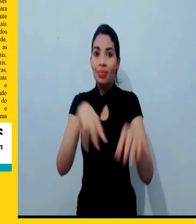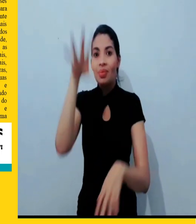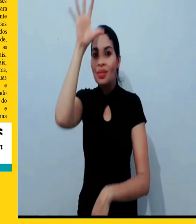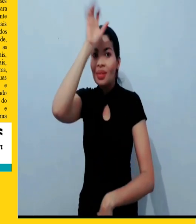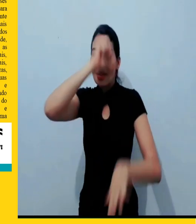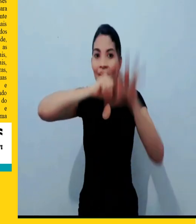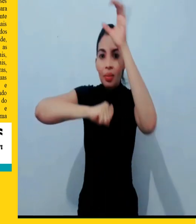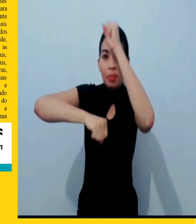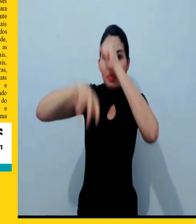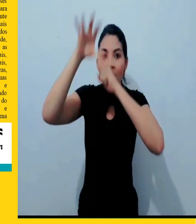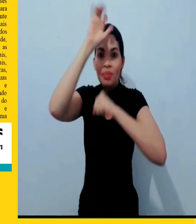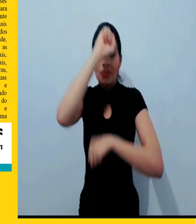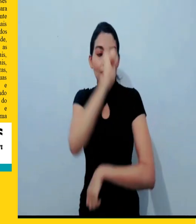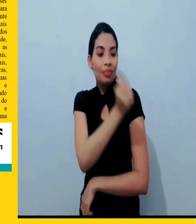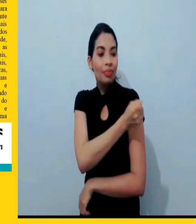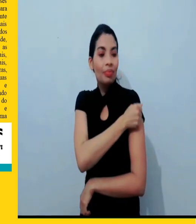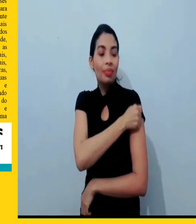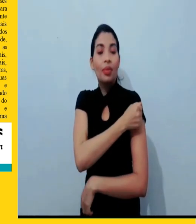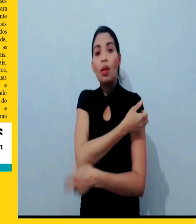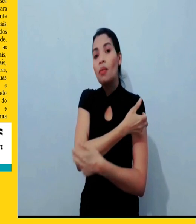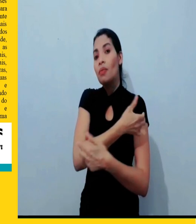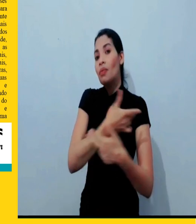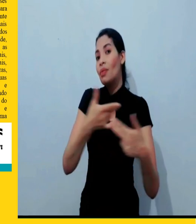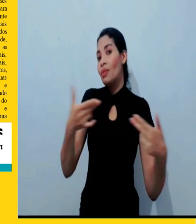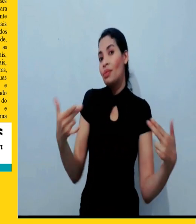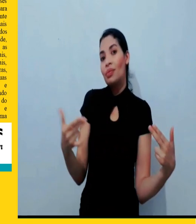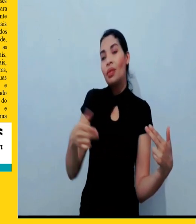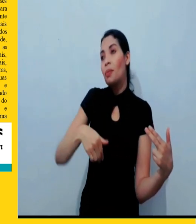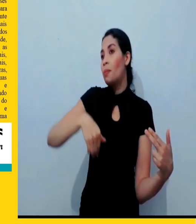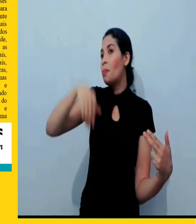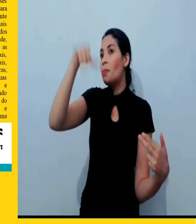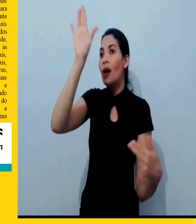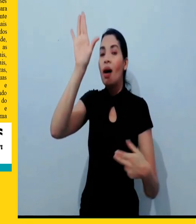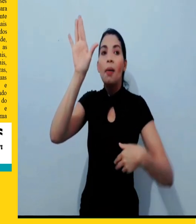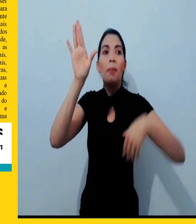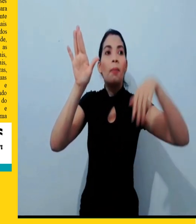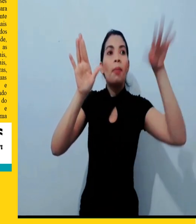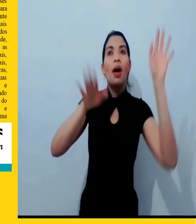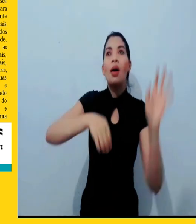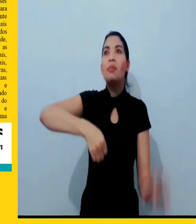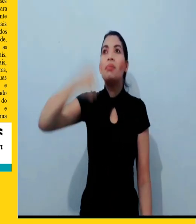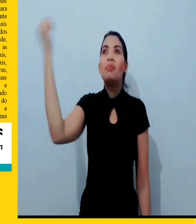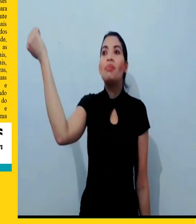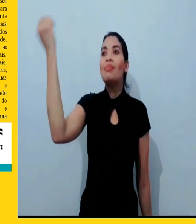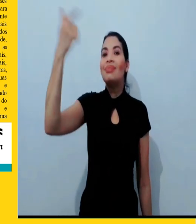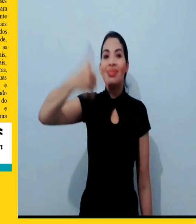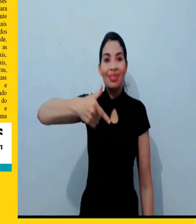de ensino e aprendizagem desses educandos vai muito além.